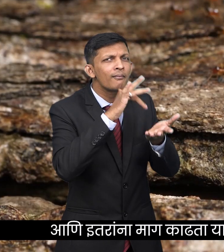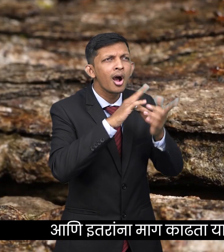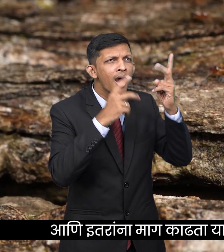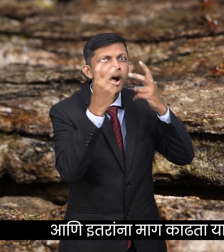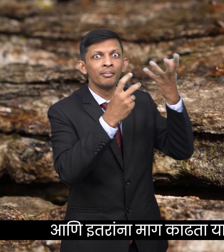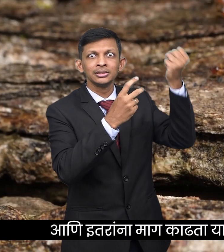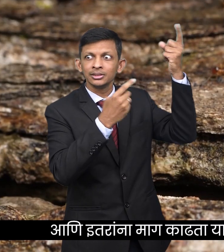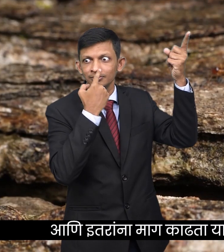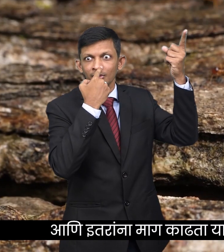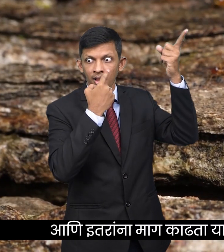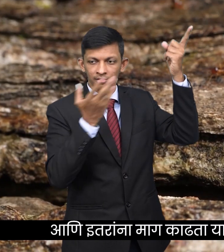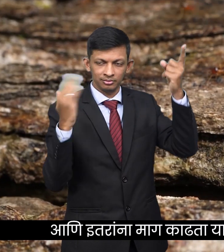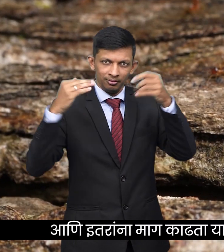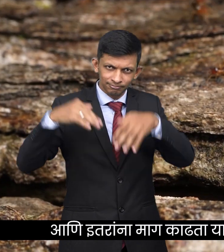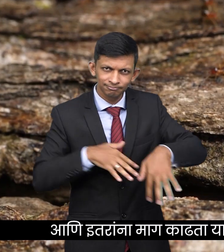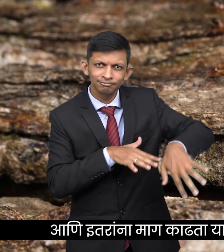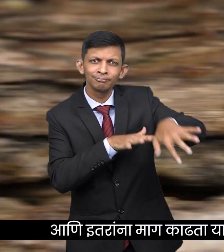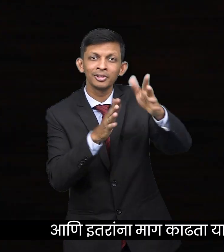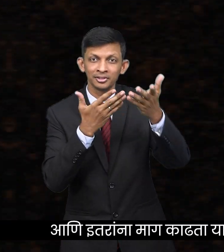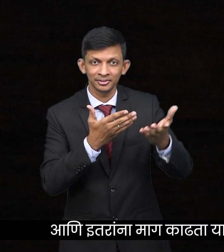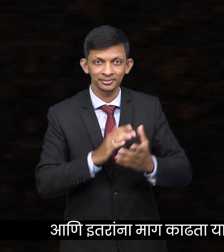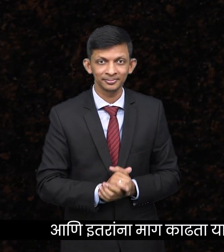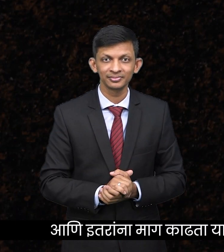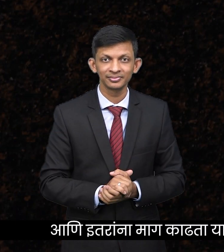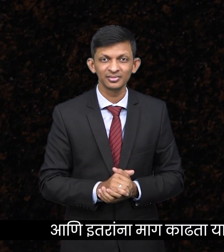मार्ग चिन्हांकित करतात.